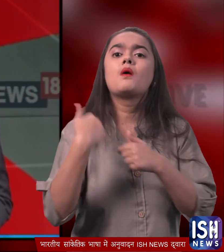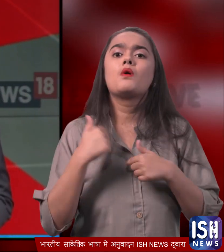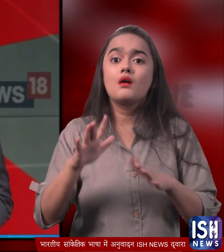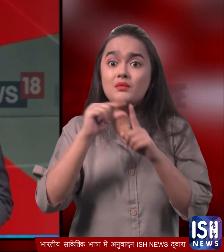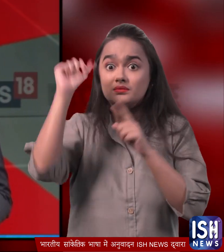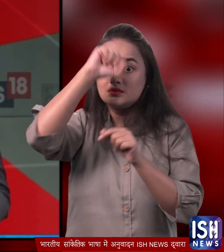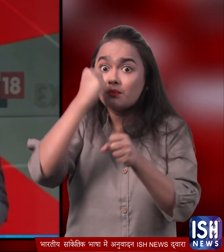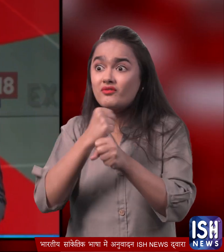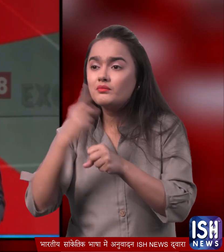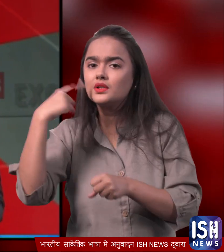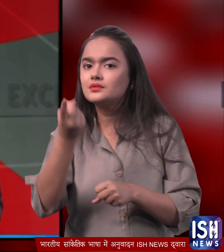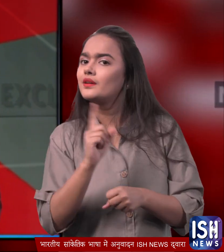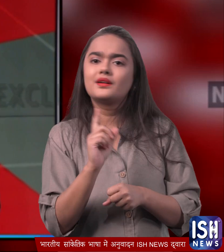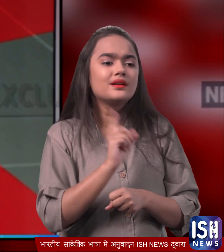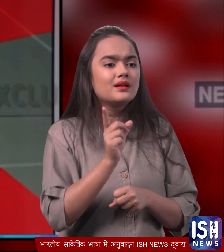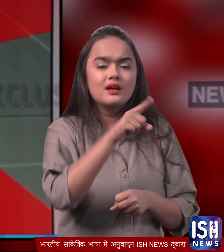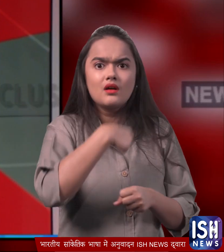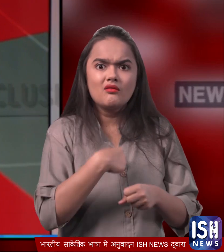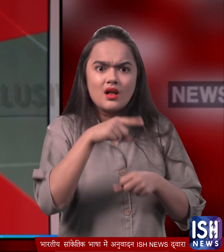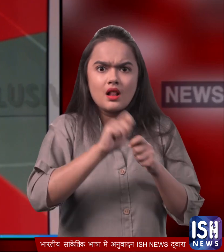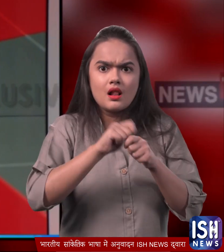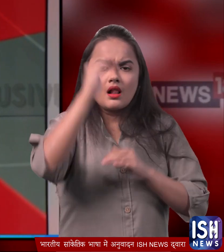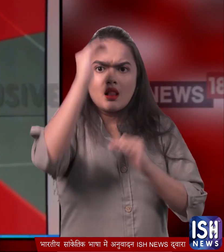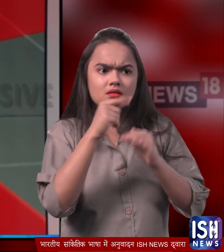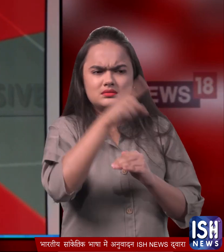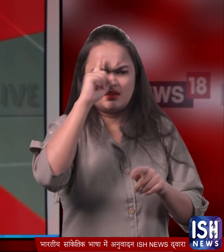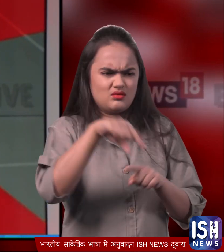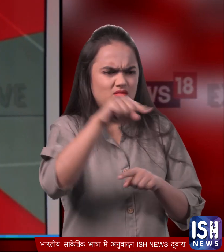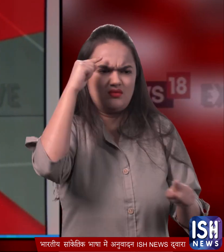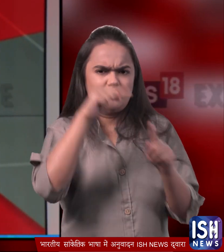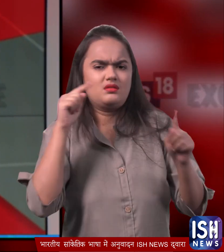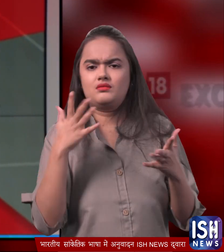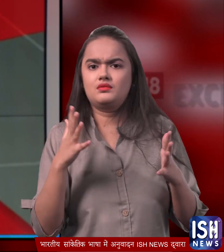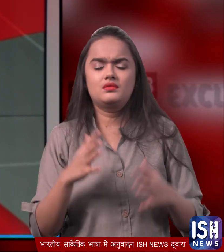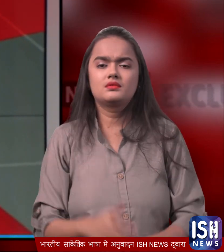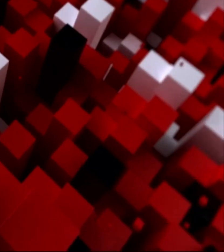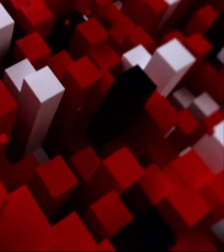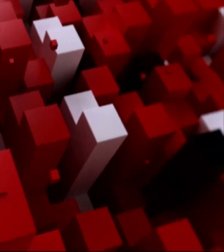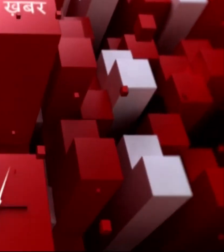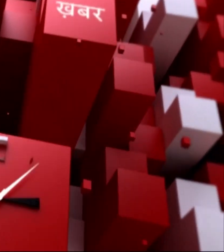जरूरी बताया, जबकि पंजाब सरकार ने इसे अपने अधिकार क्षेत्र में कटौती बताकर विरोध किया।